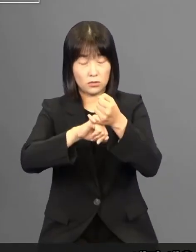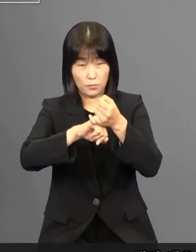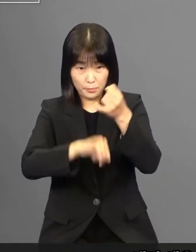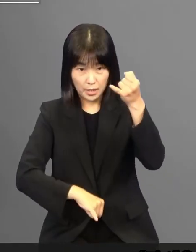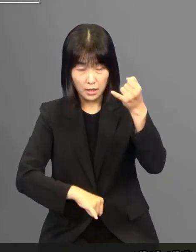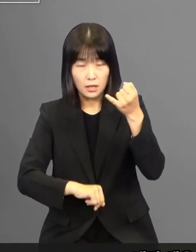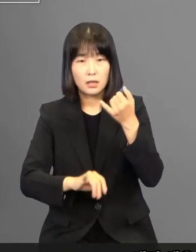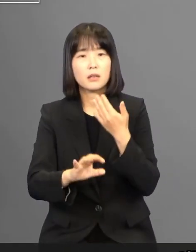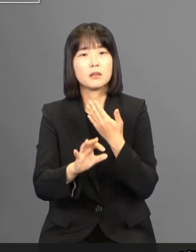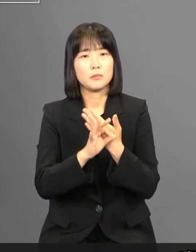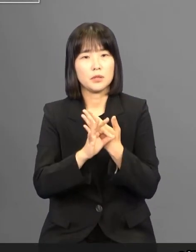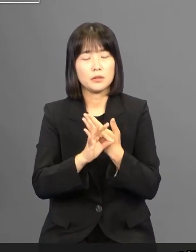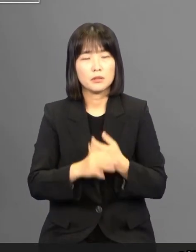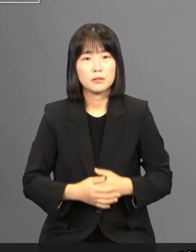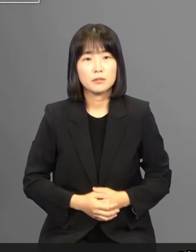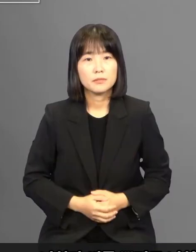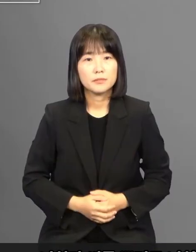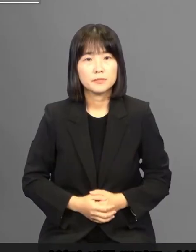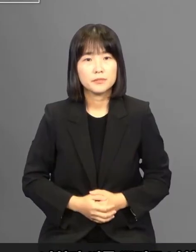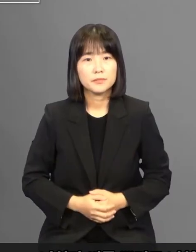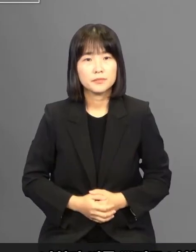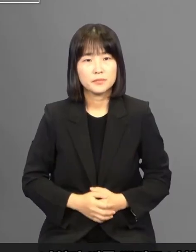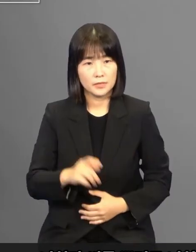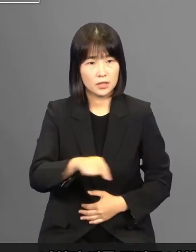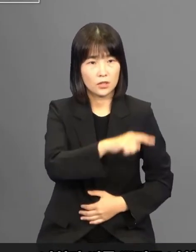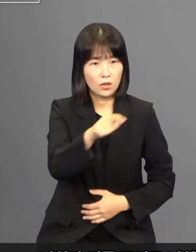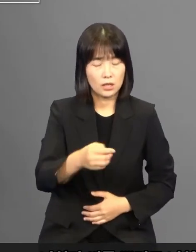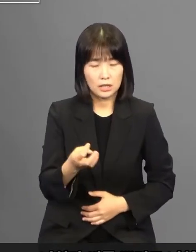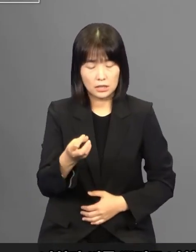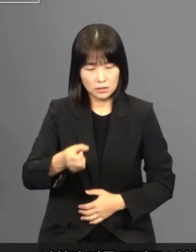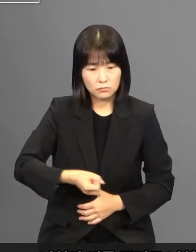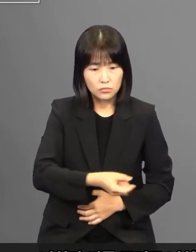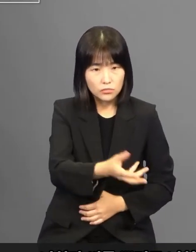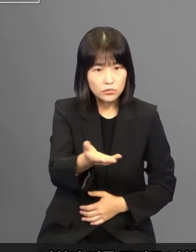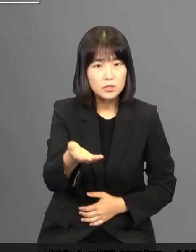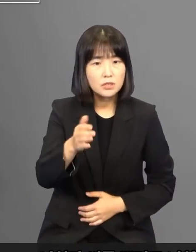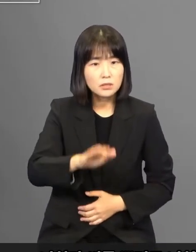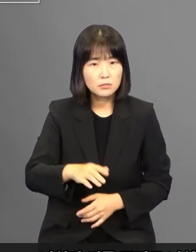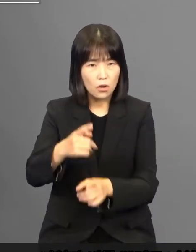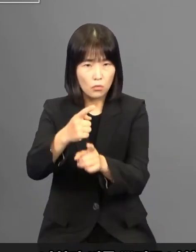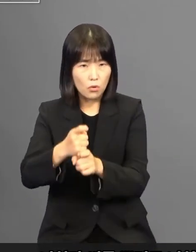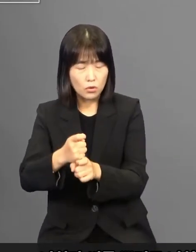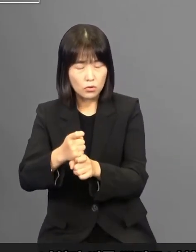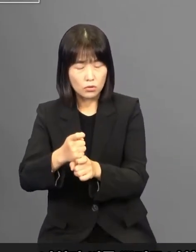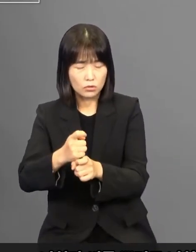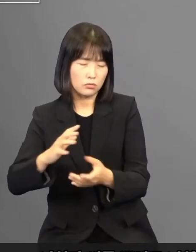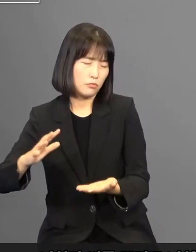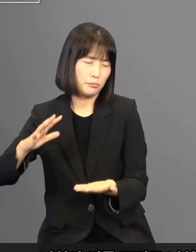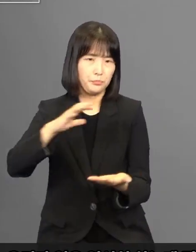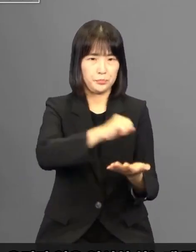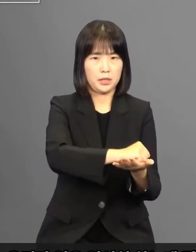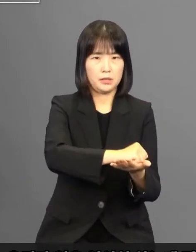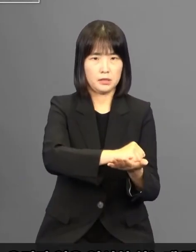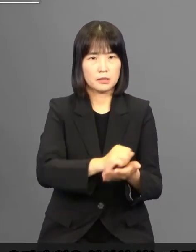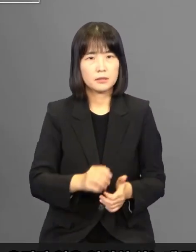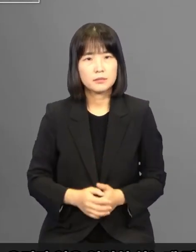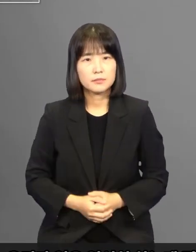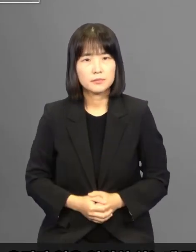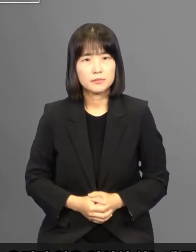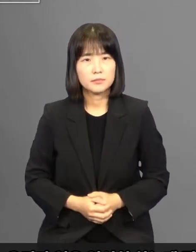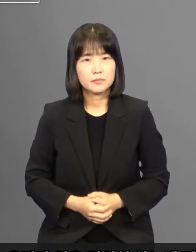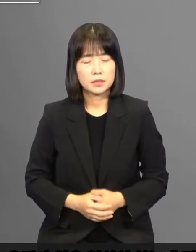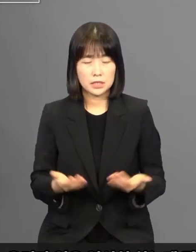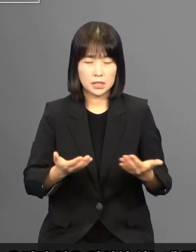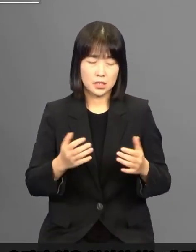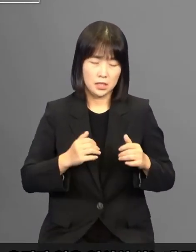되면 어떻게 됩니까? 너희가 씨를 뿌려도 너희 원수들이 와서 먹어버릴 것이다. 우리가 일은